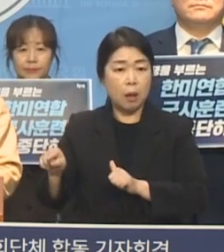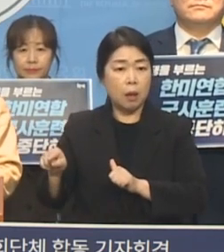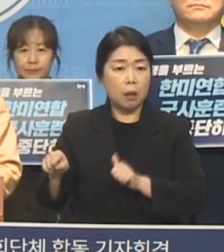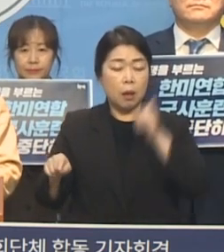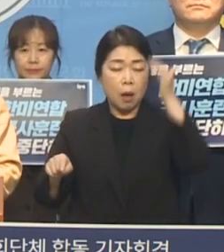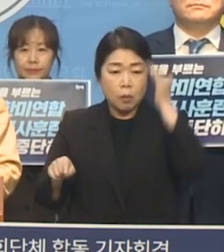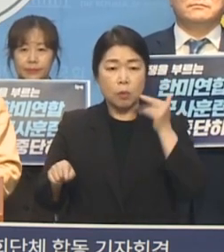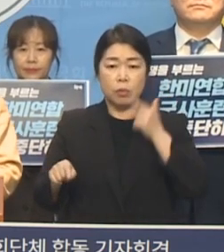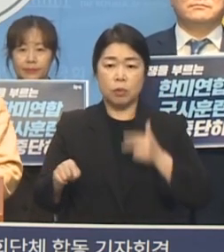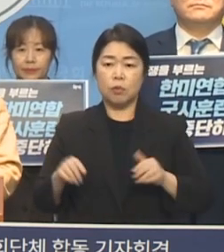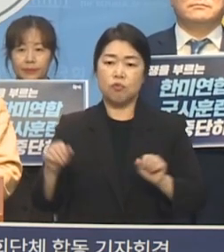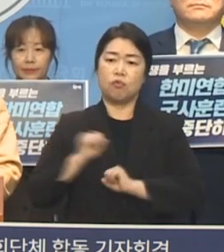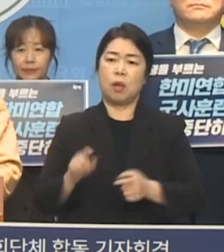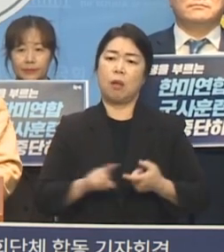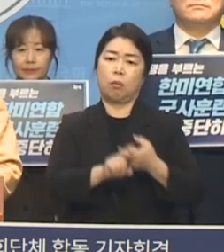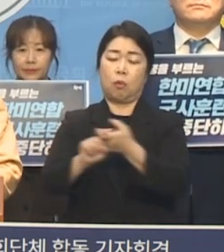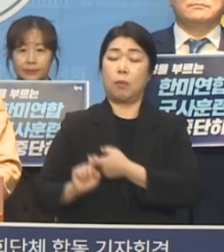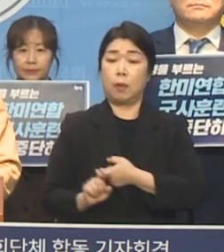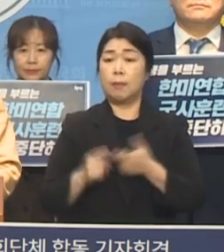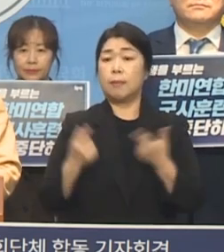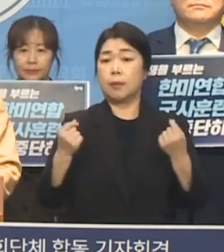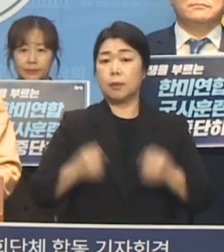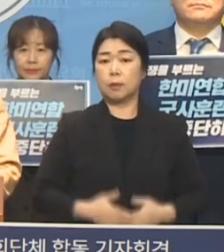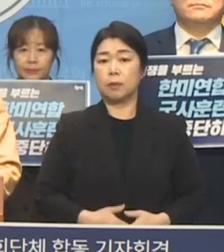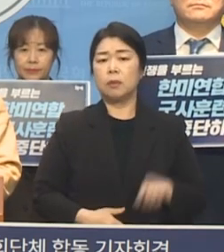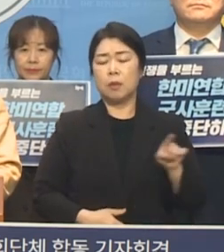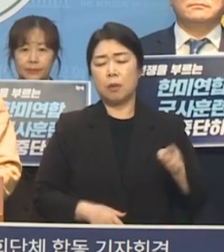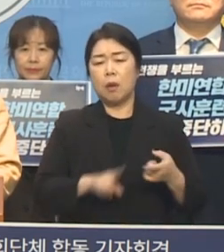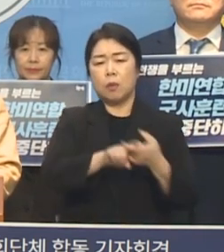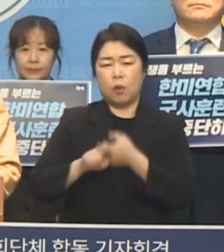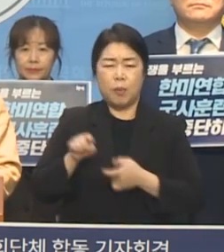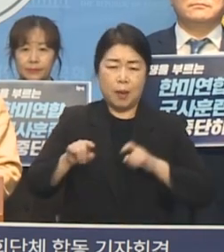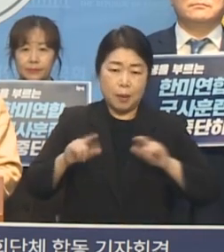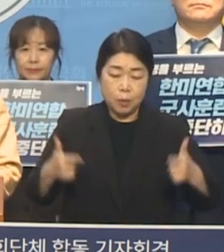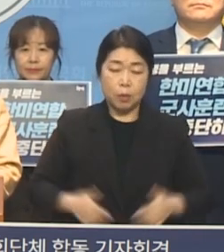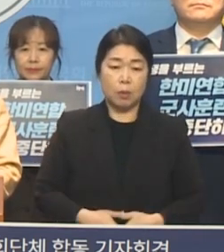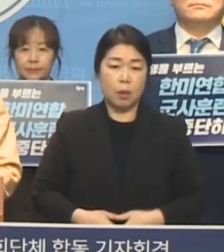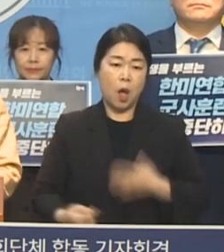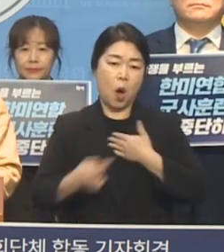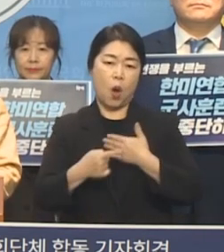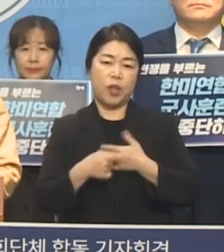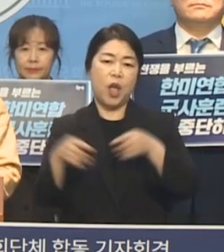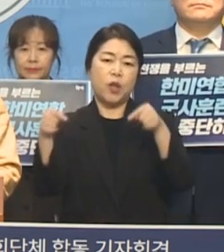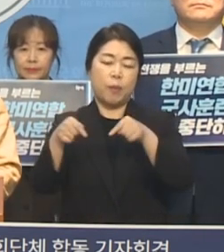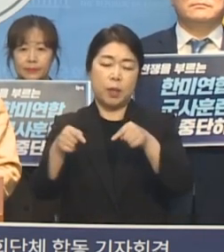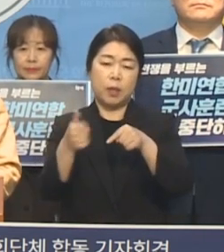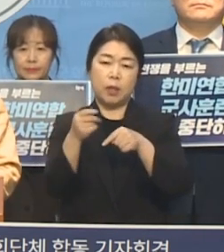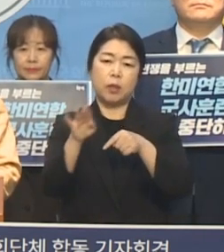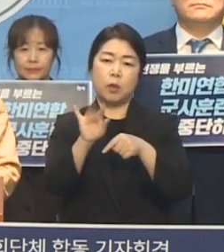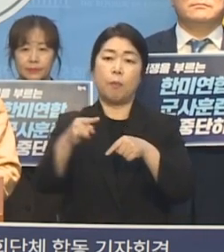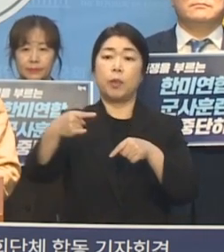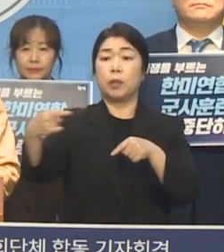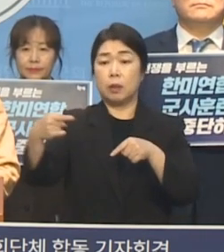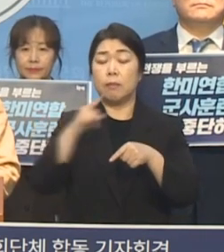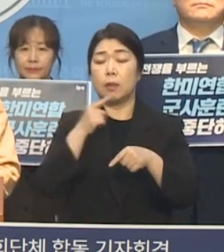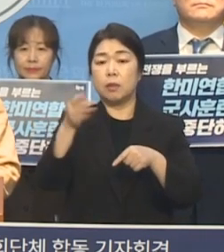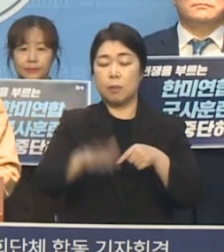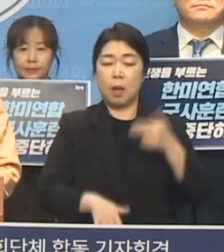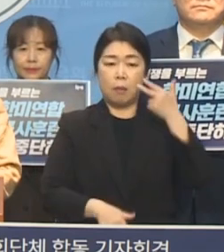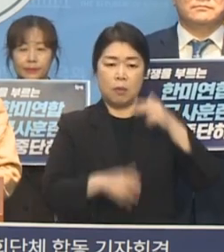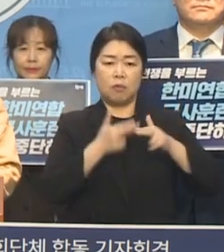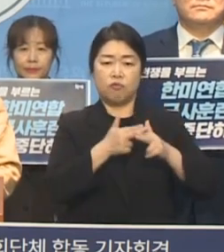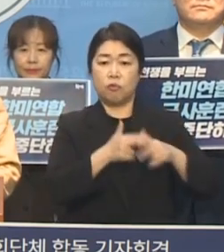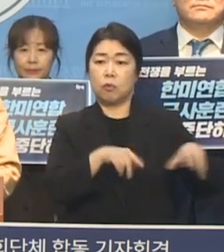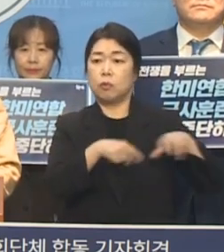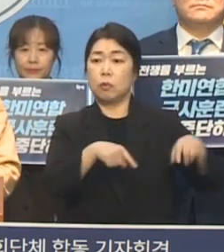동맹의 실체입니다. 이것은 동맹이 아니라 협의라는 허를 쓰고 미국이 일방적으로 지휘하고 결정하는